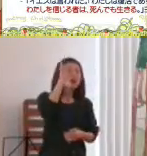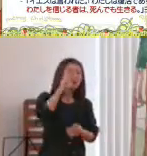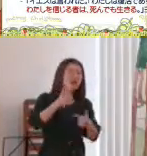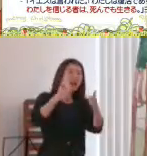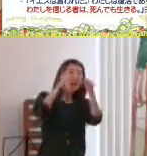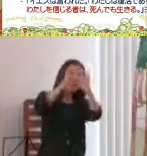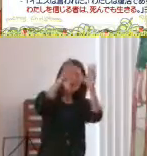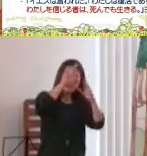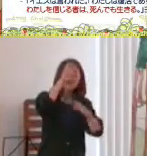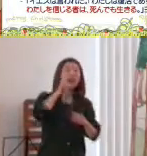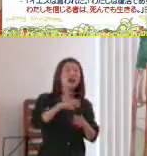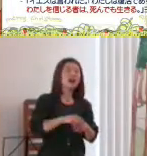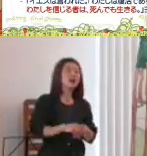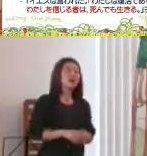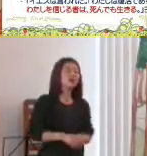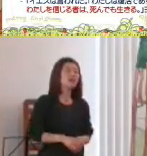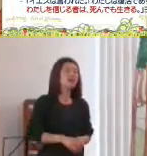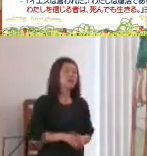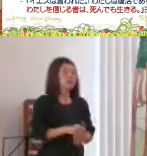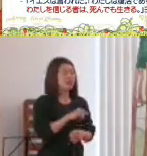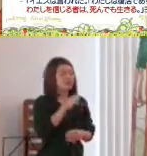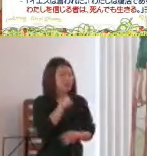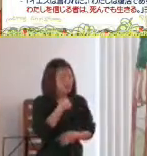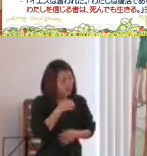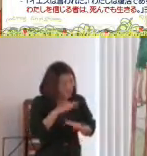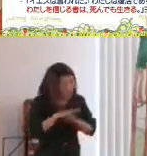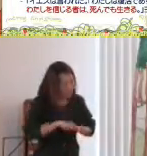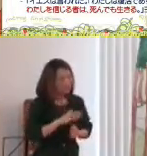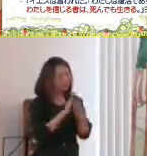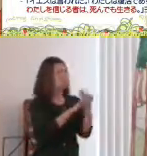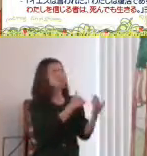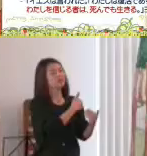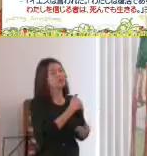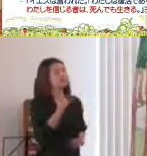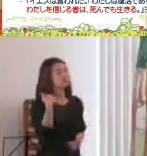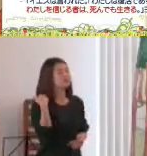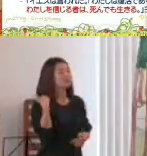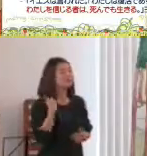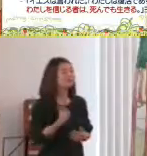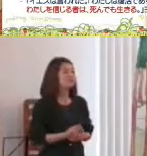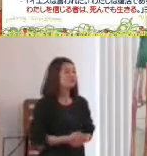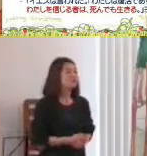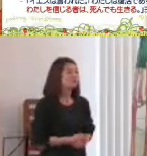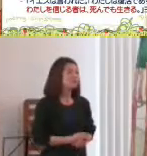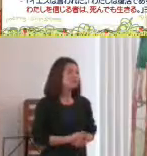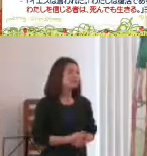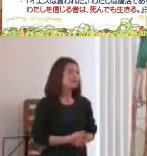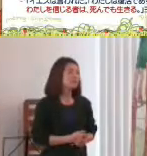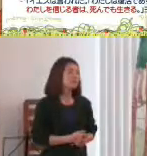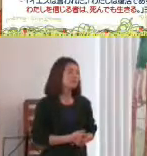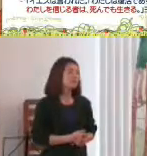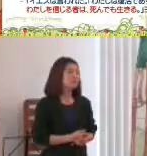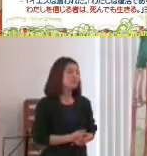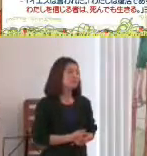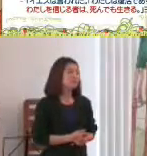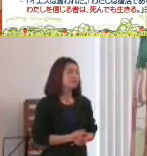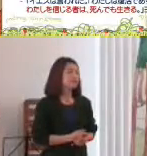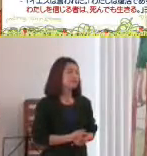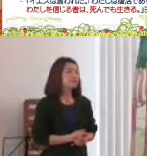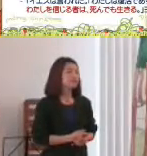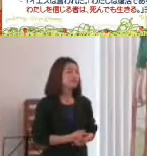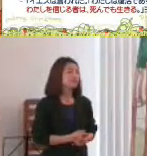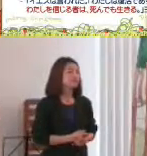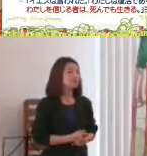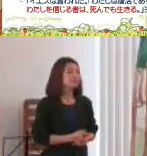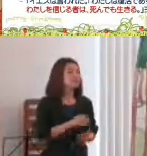がこれからどういう生涯を歩まれて最後は十字架にかかって私たちに身代わりとして死んでくださるということは知